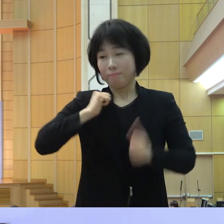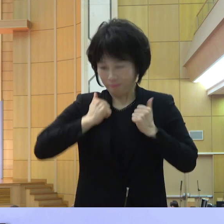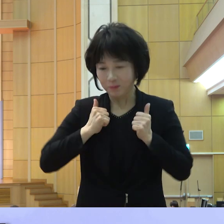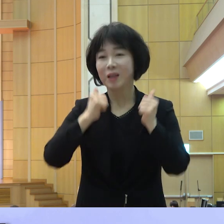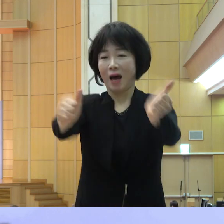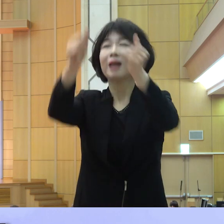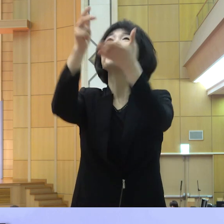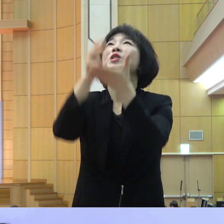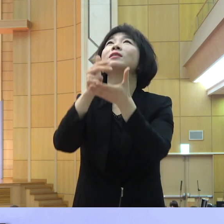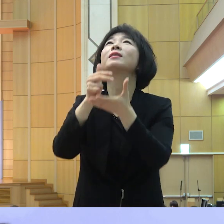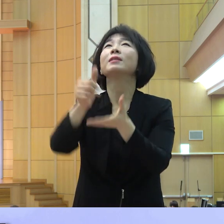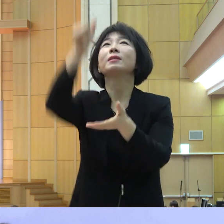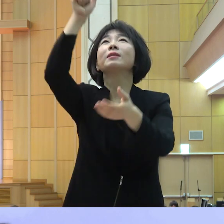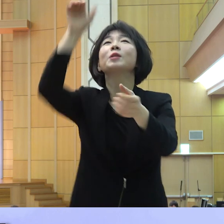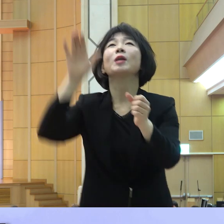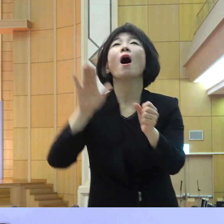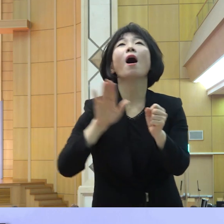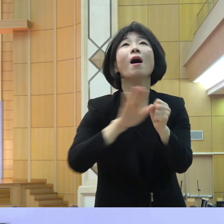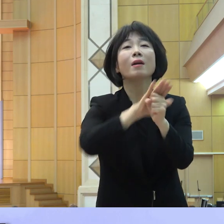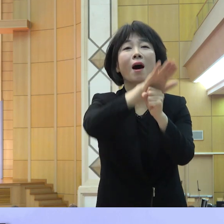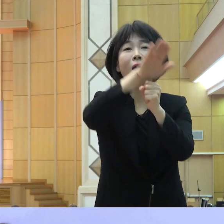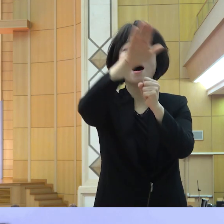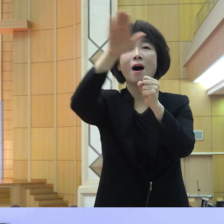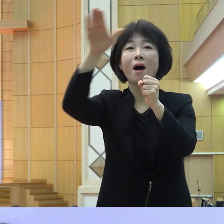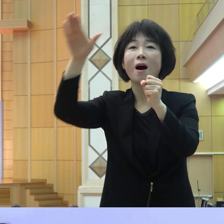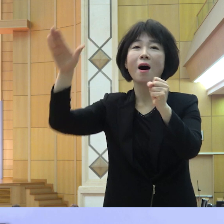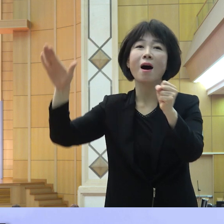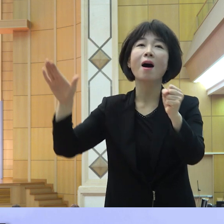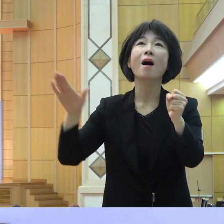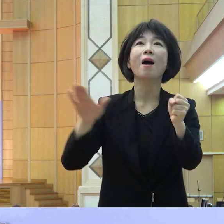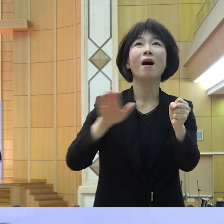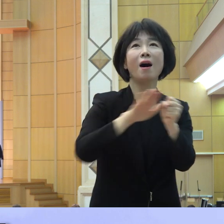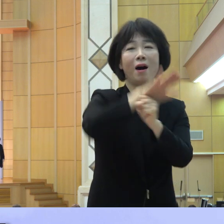없으신 성실하신 그 사랑.